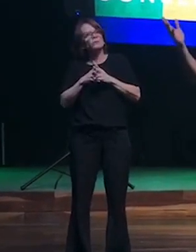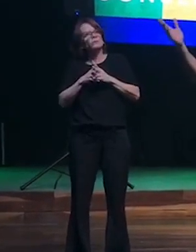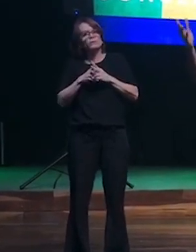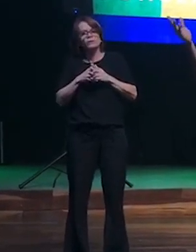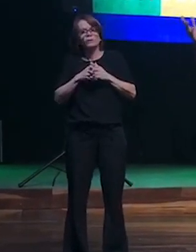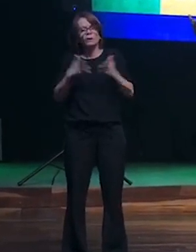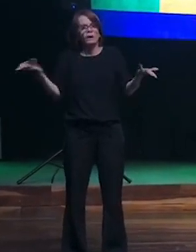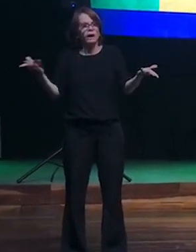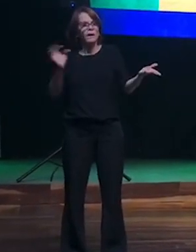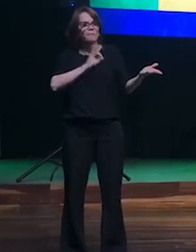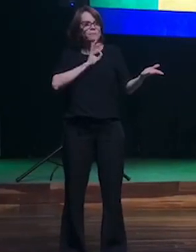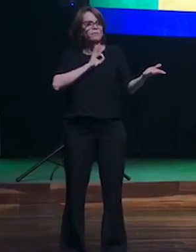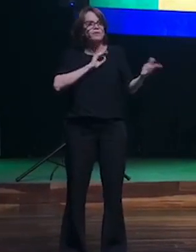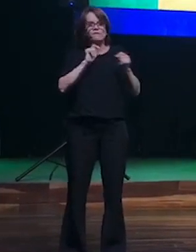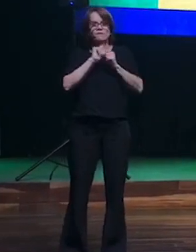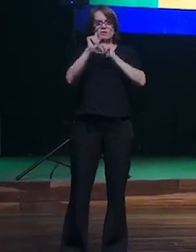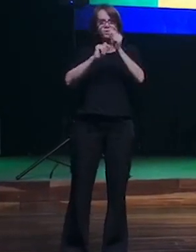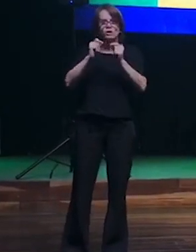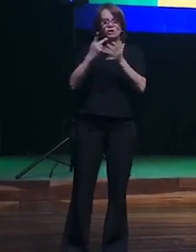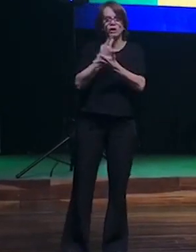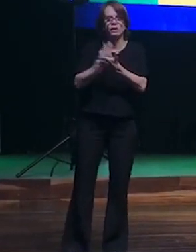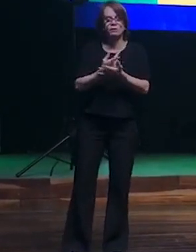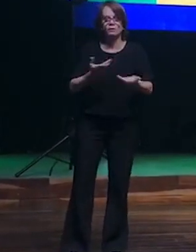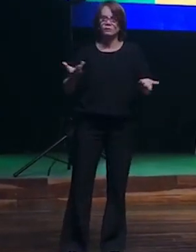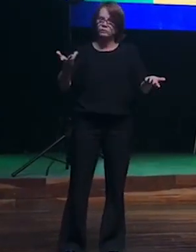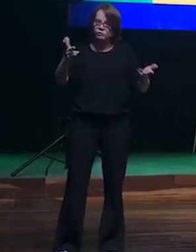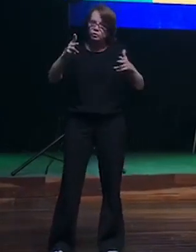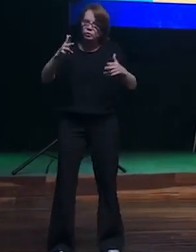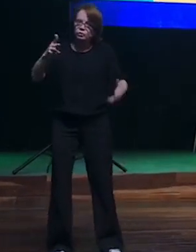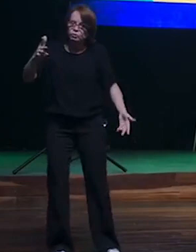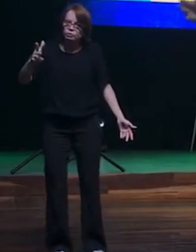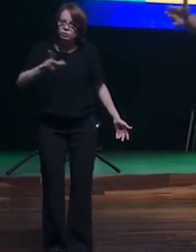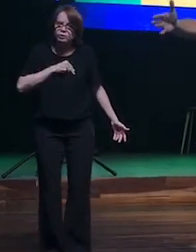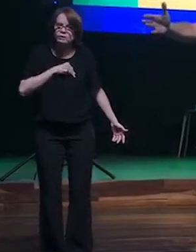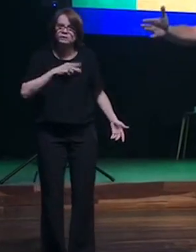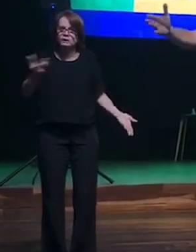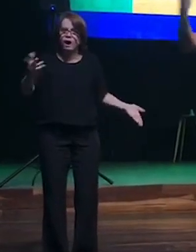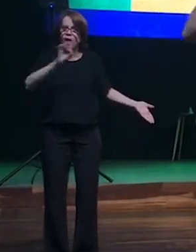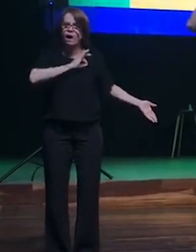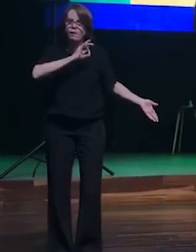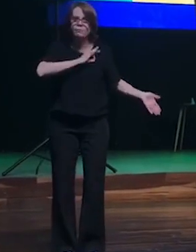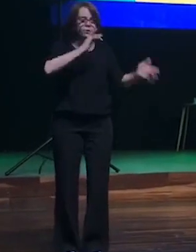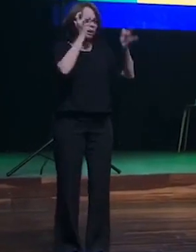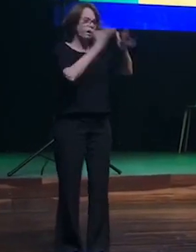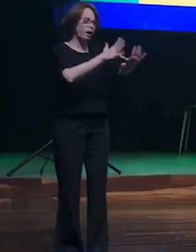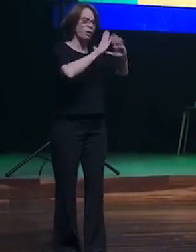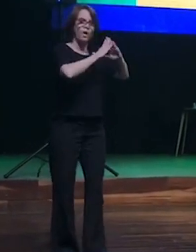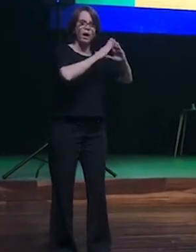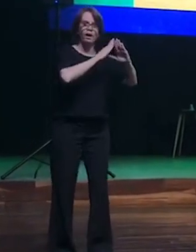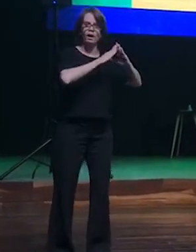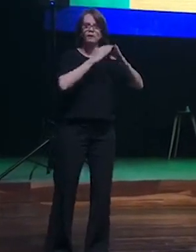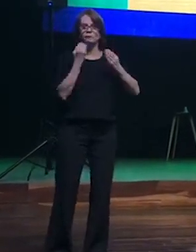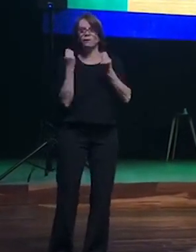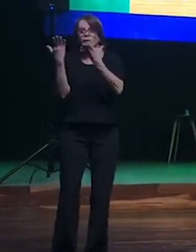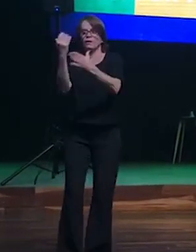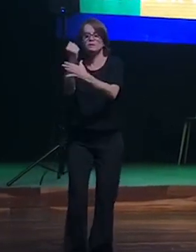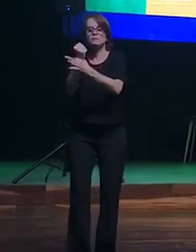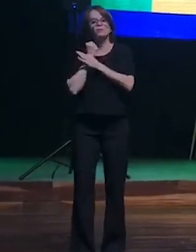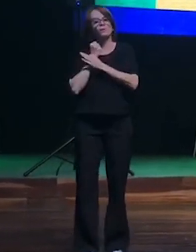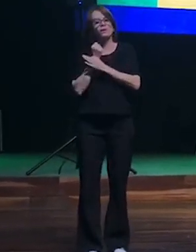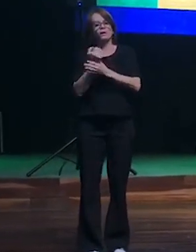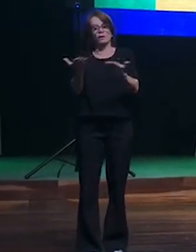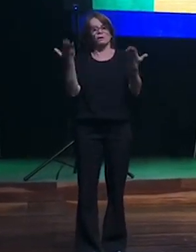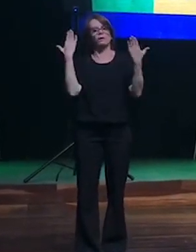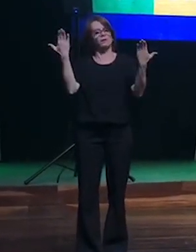será que a polícia fez de errado? Rapaz, a polícia saiu de casa para defender você, sua família, para te dar segurança, pelo amor de Deus.